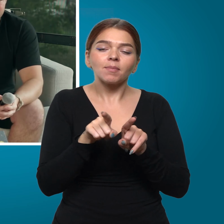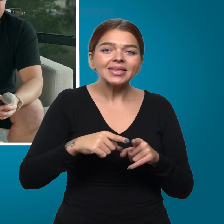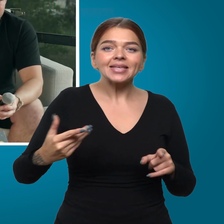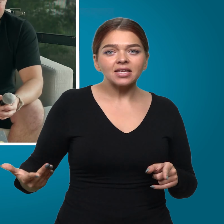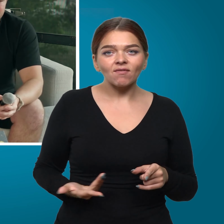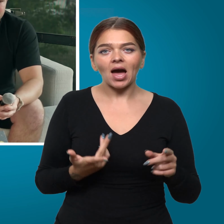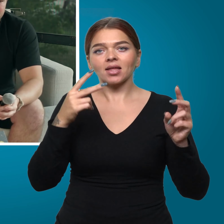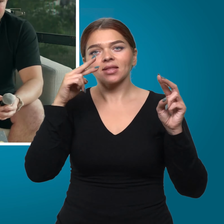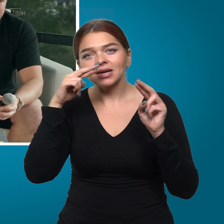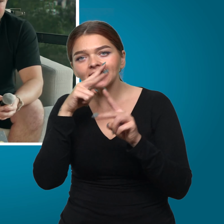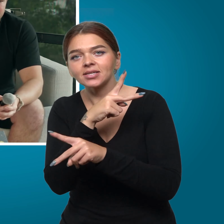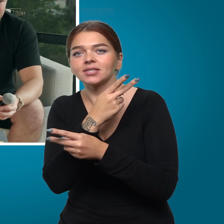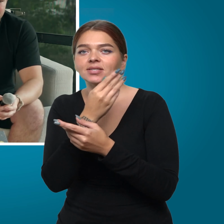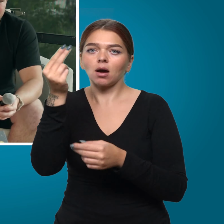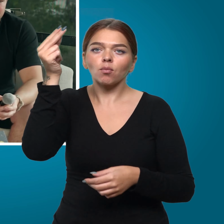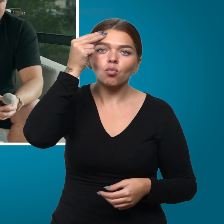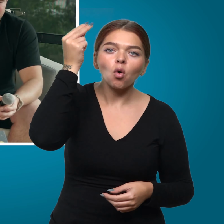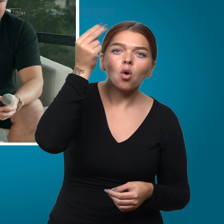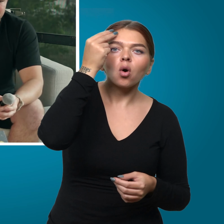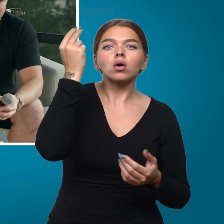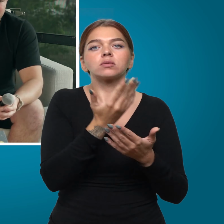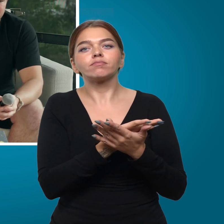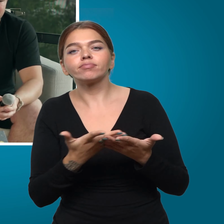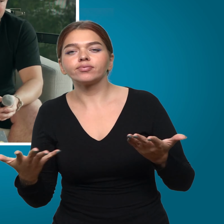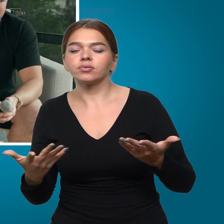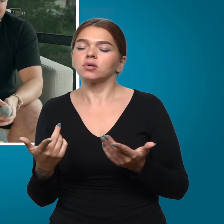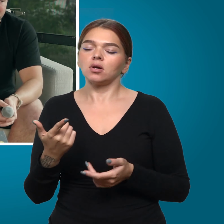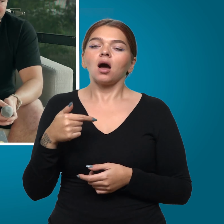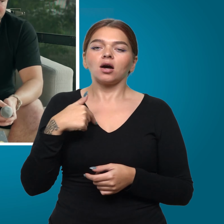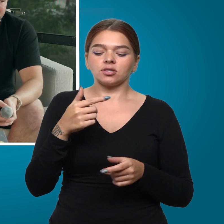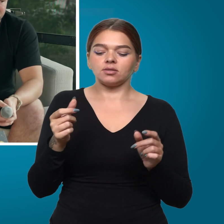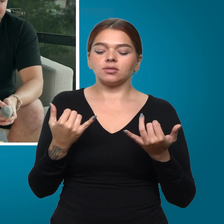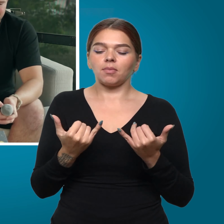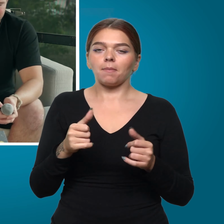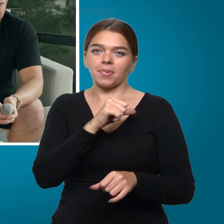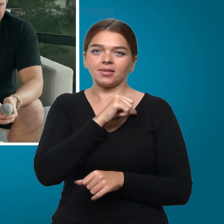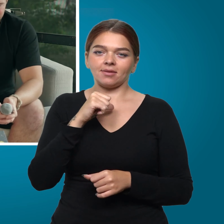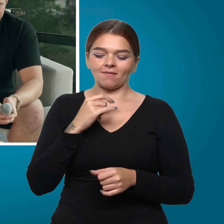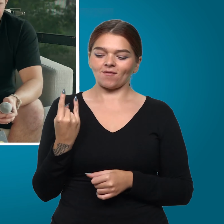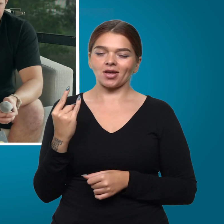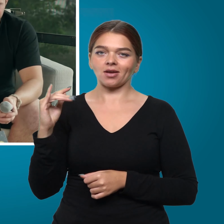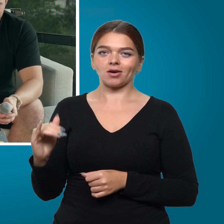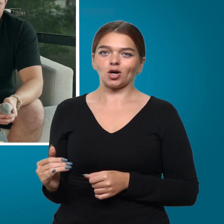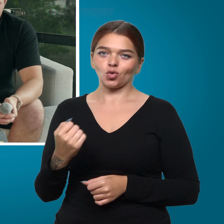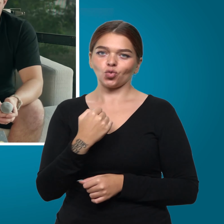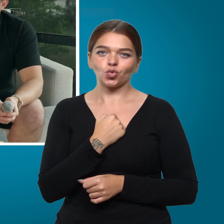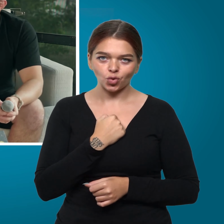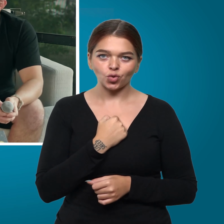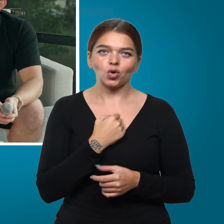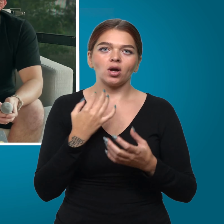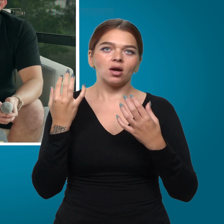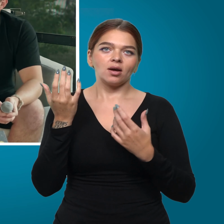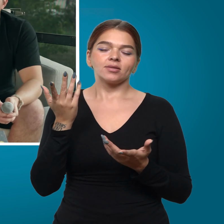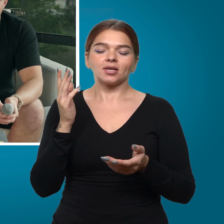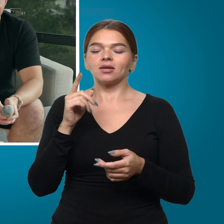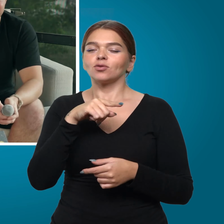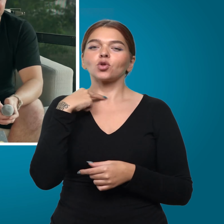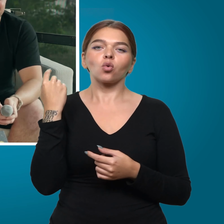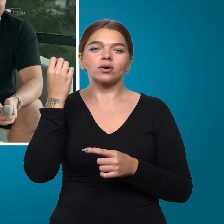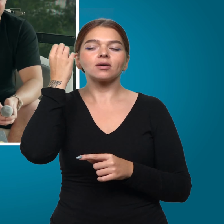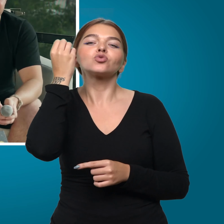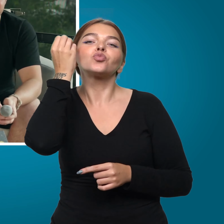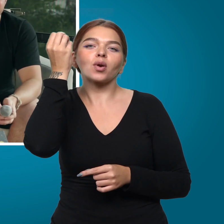ir dabar tai labai gerai suprantu, kadangi pati turiu vaiką ir daug ką jau nurašiau ir atleidau tėvams, nors nebuvo